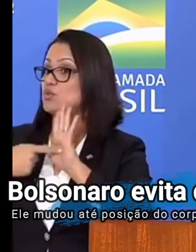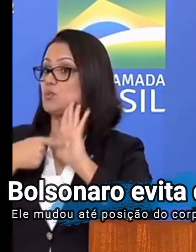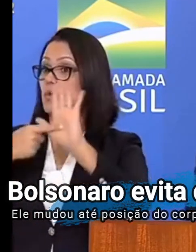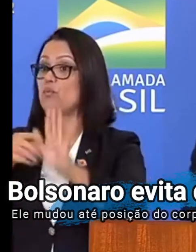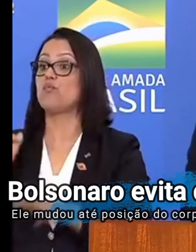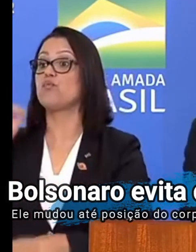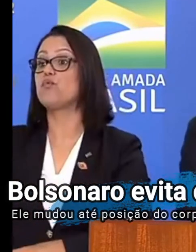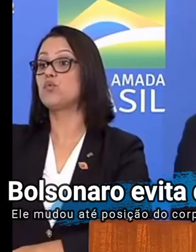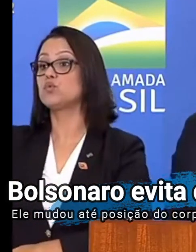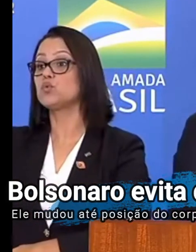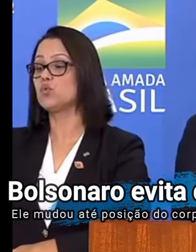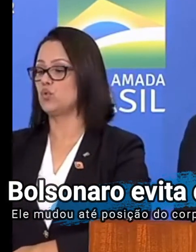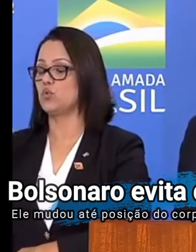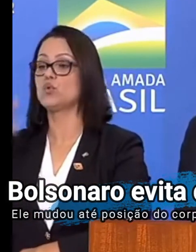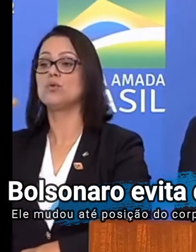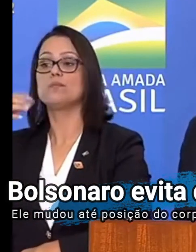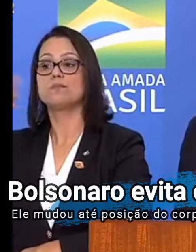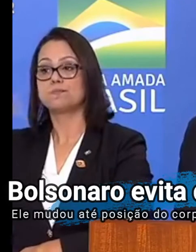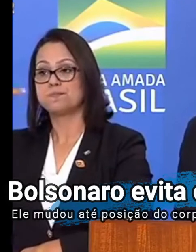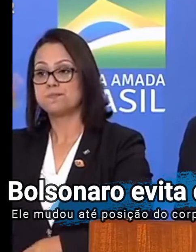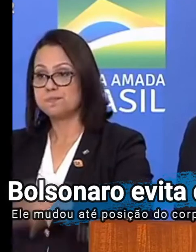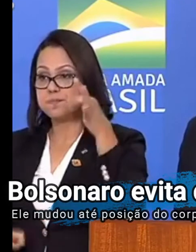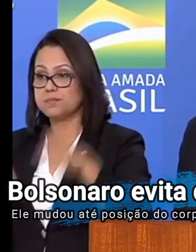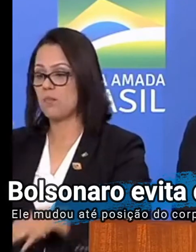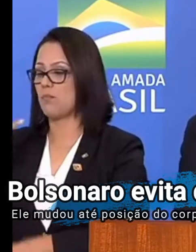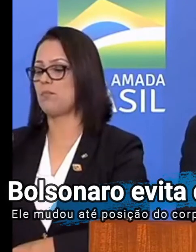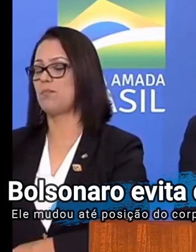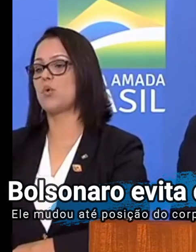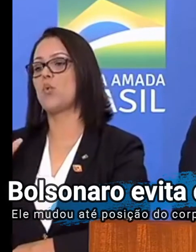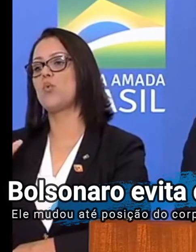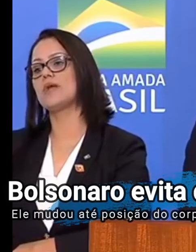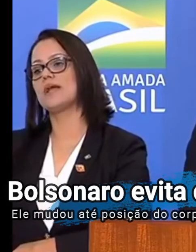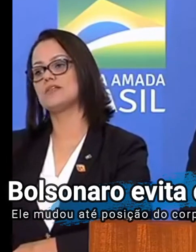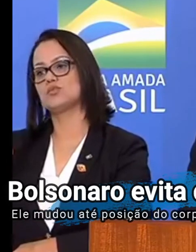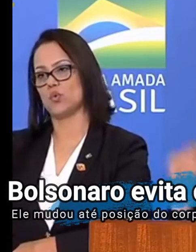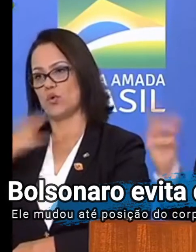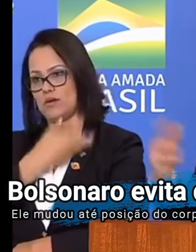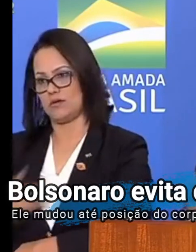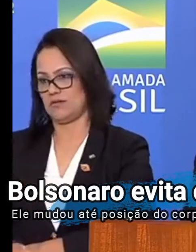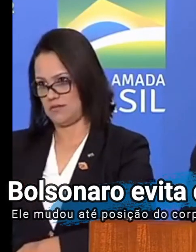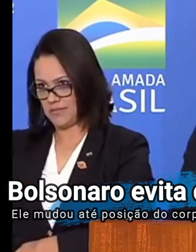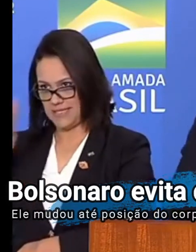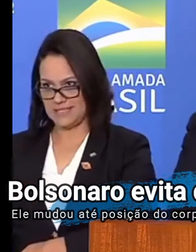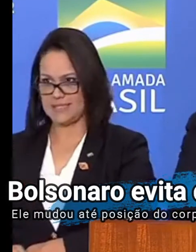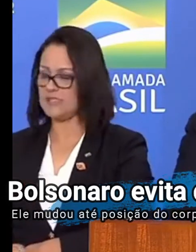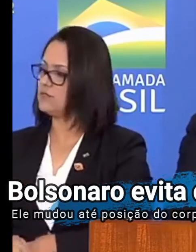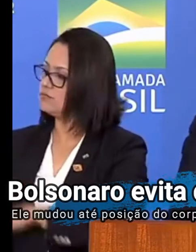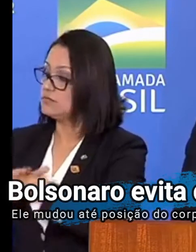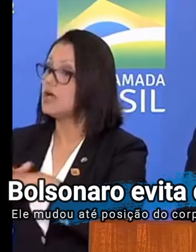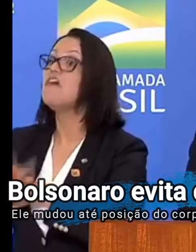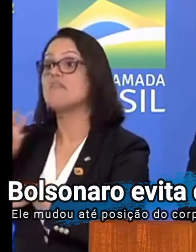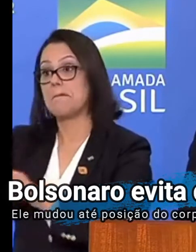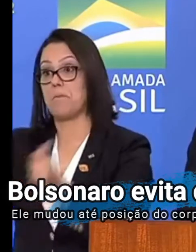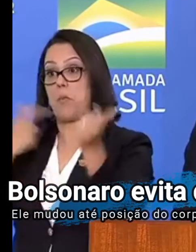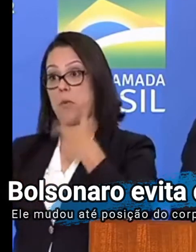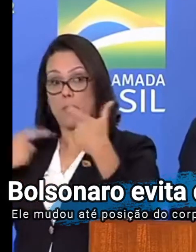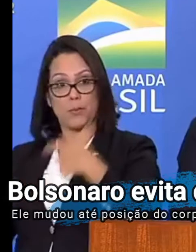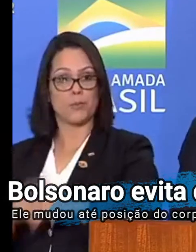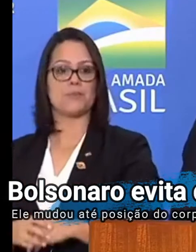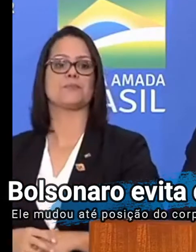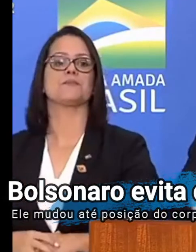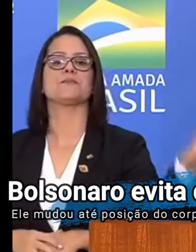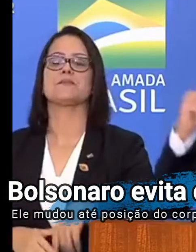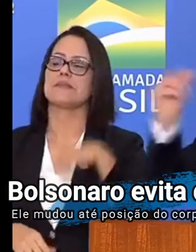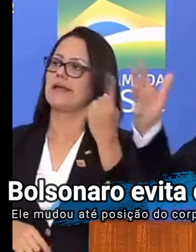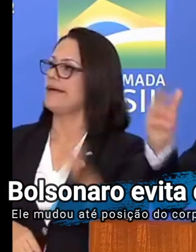da república vou apanhar de qualquer maneira todos conversaram comigo dentro da minha sala levar o tiro nesse